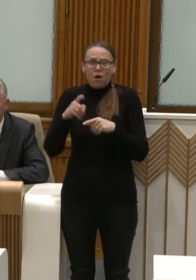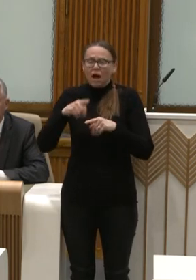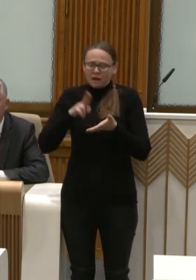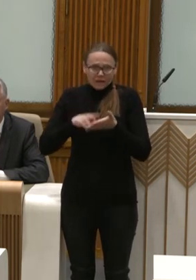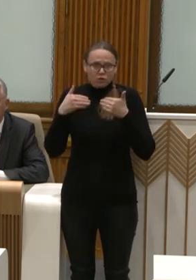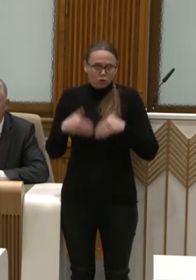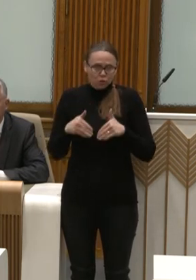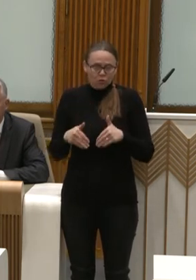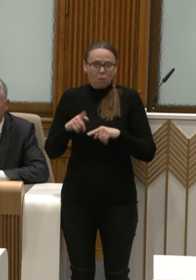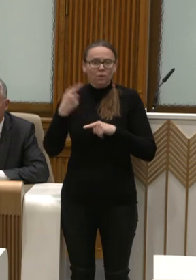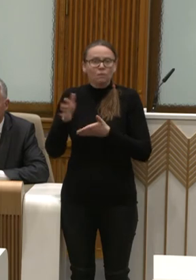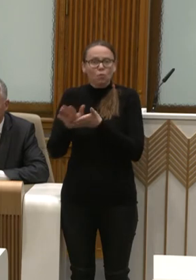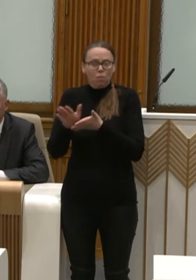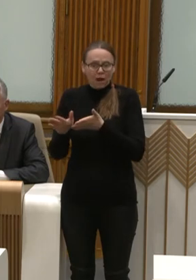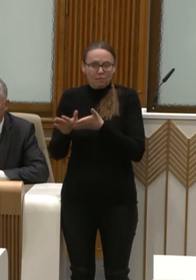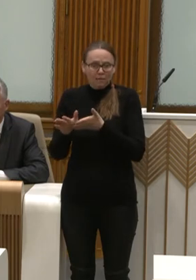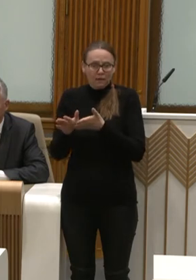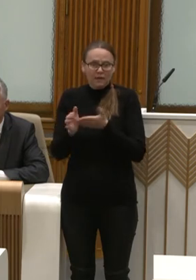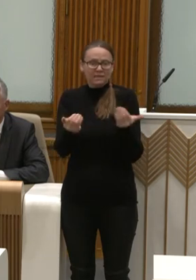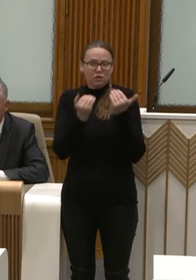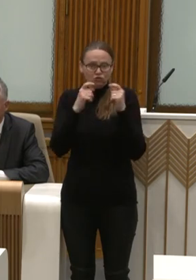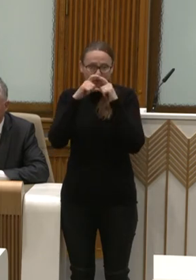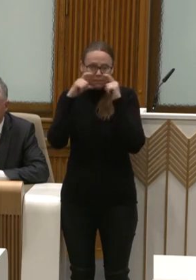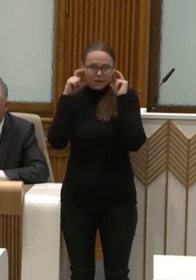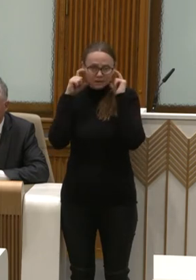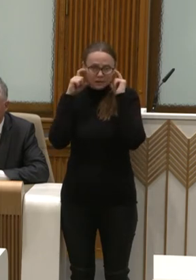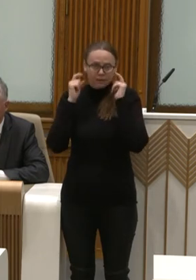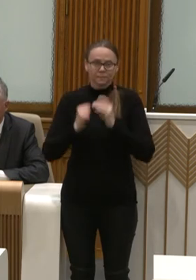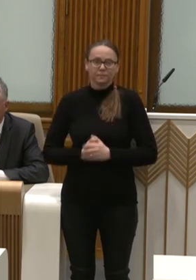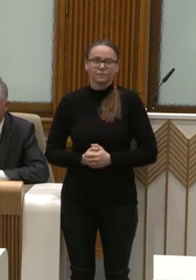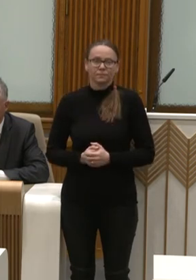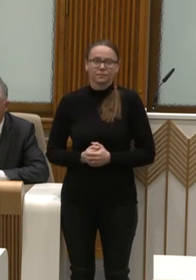nujno uporaba zaščitnih mask.